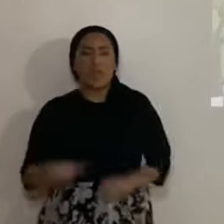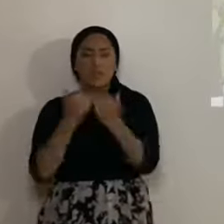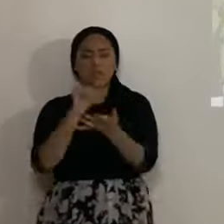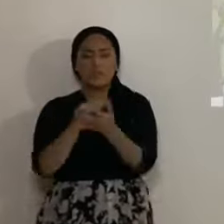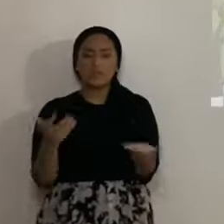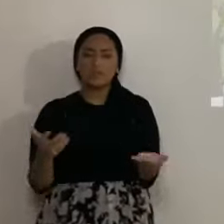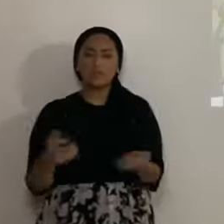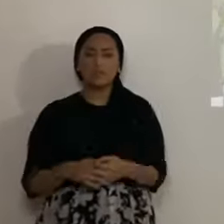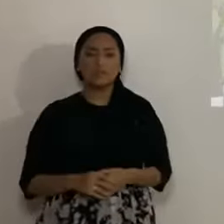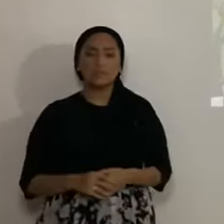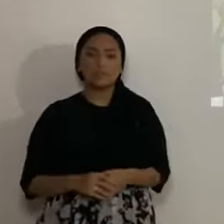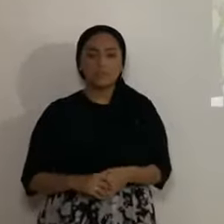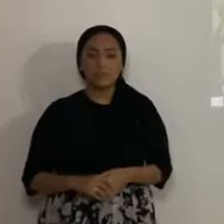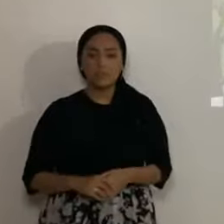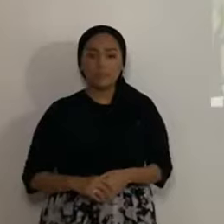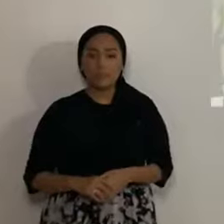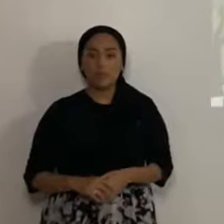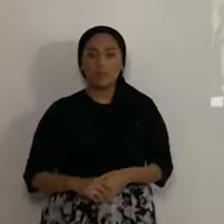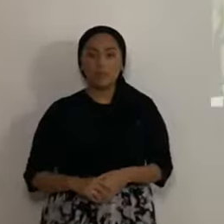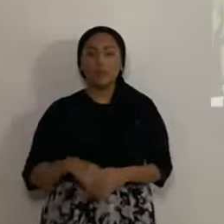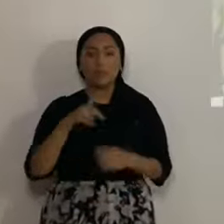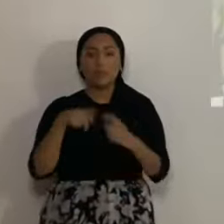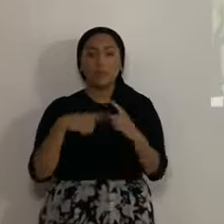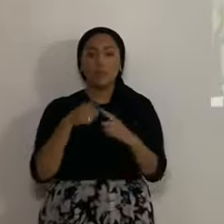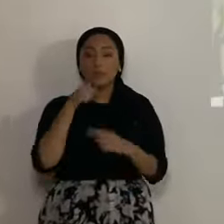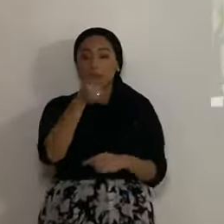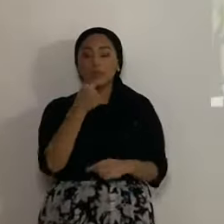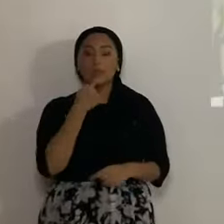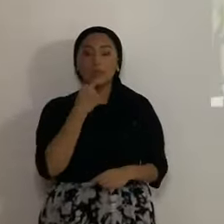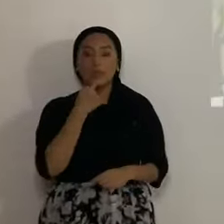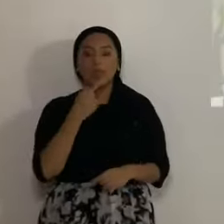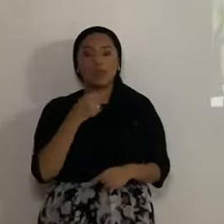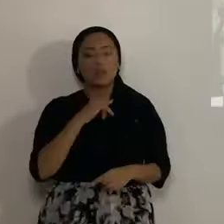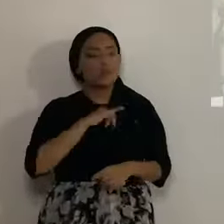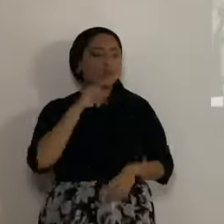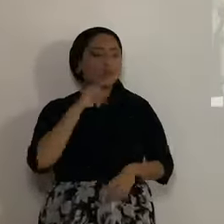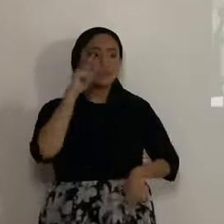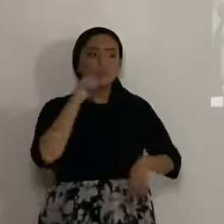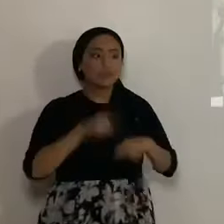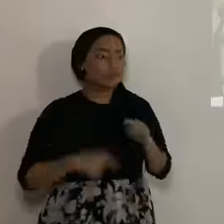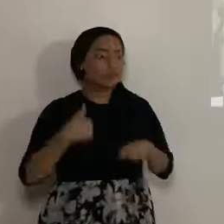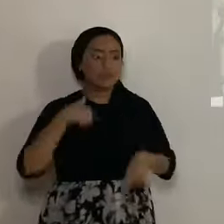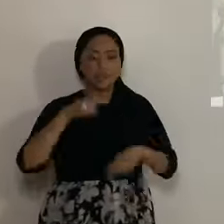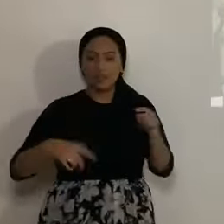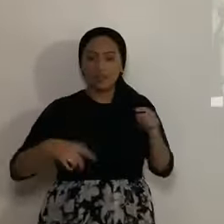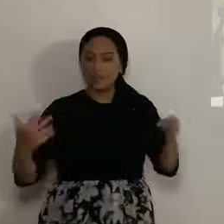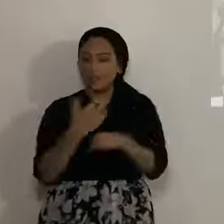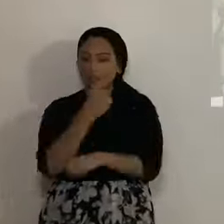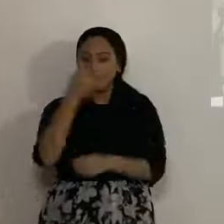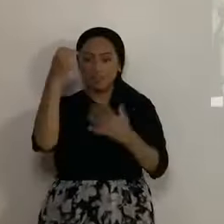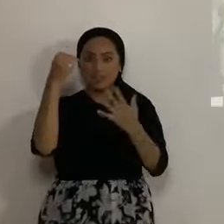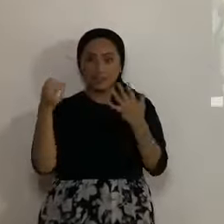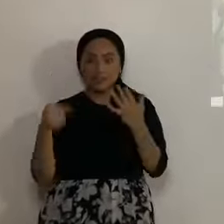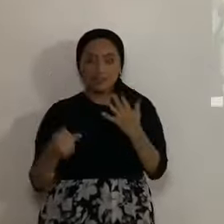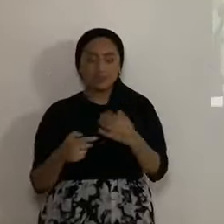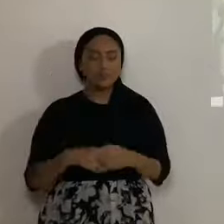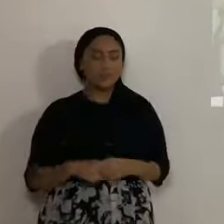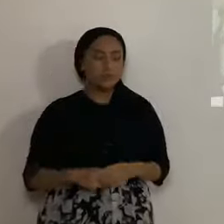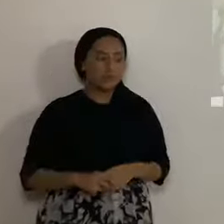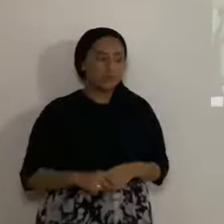eso, Roy? El simple hecho de que digas no podré, no lo lograré, etcétera, etcétera,